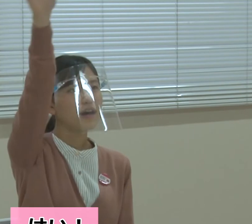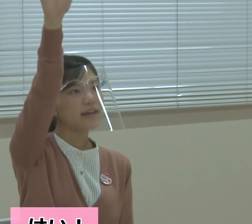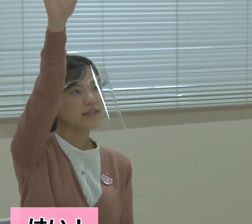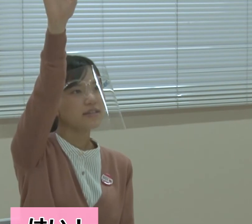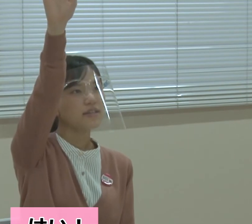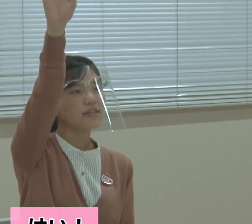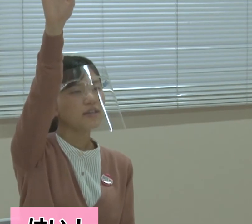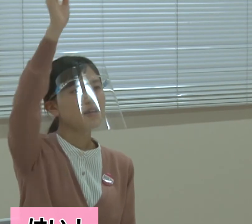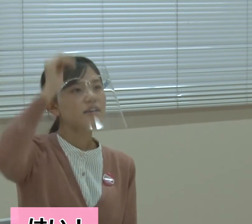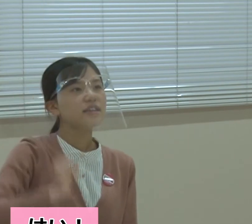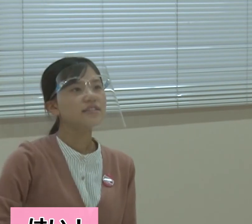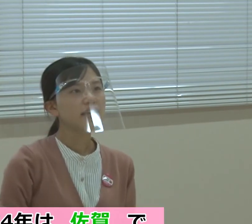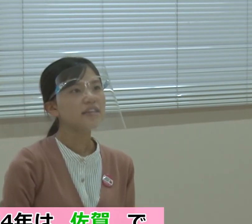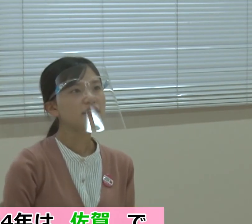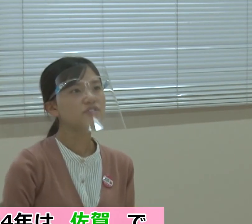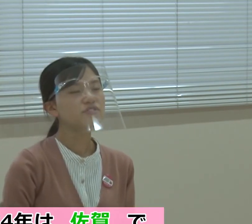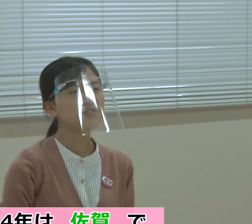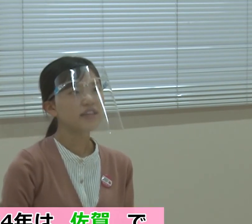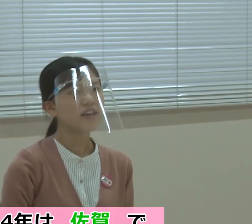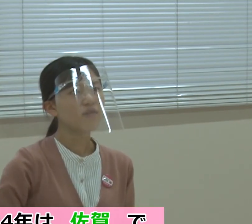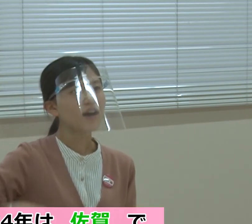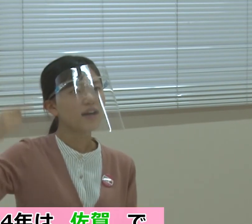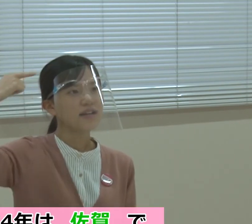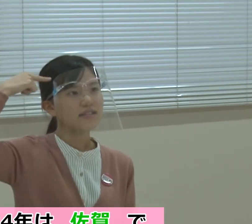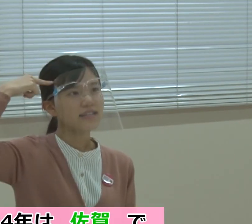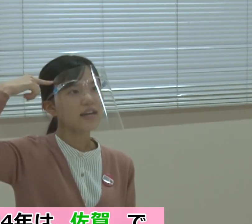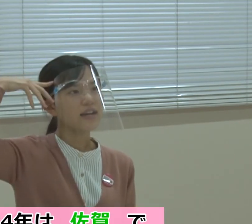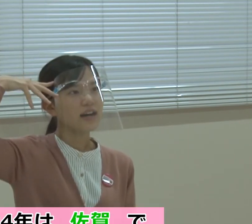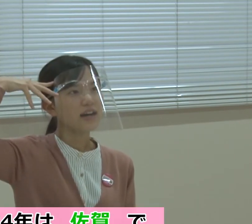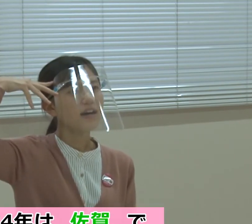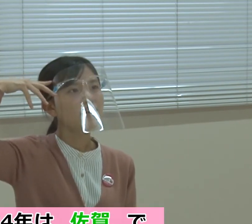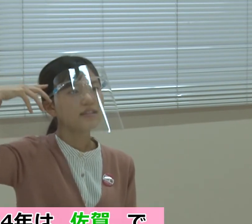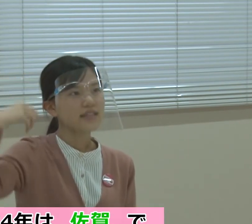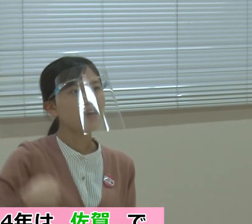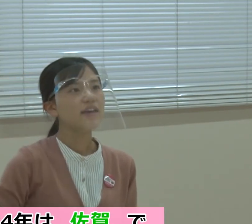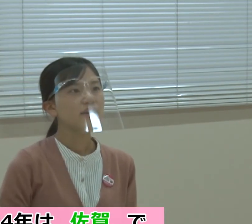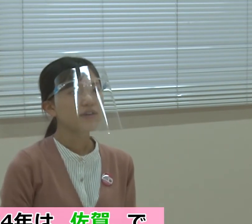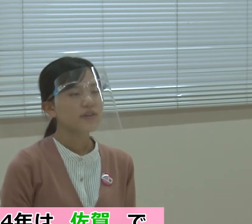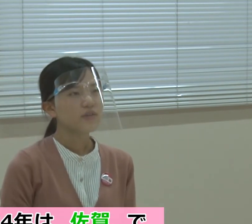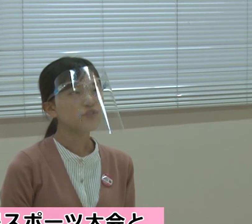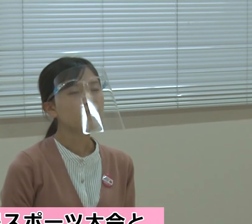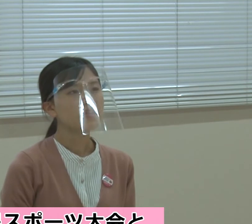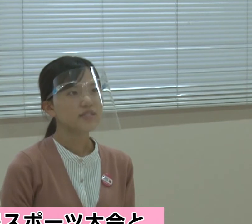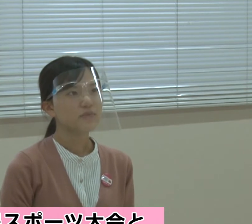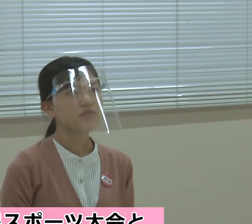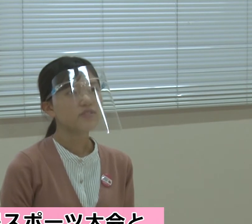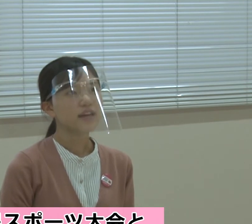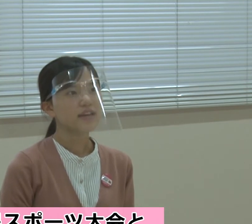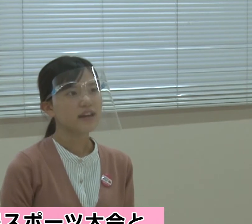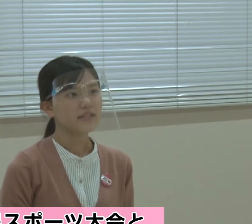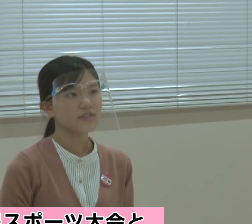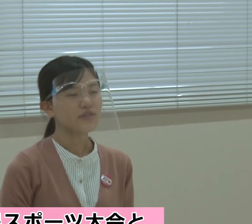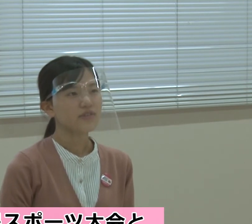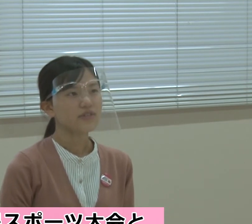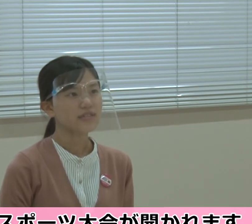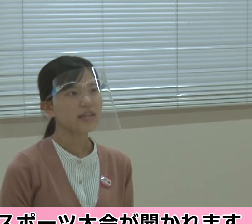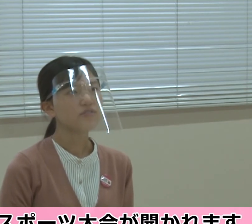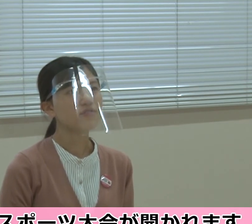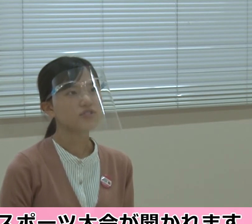い、2024年は佐賀で国民スポーツ大会と全国障